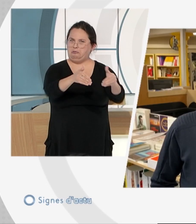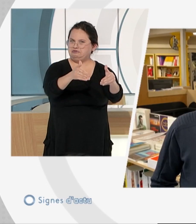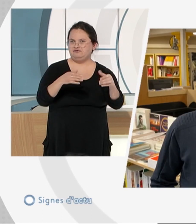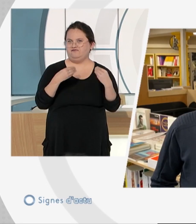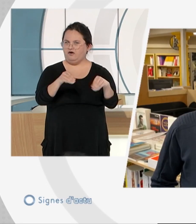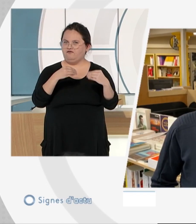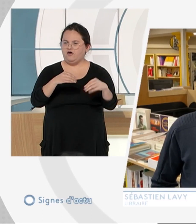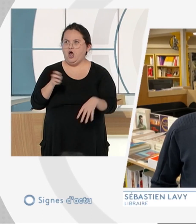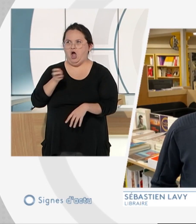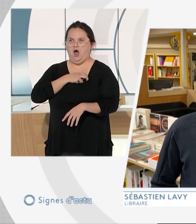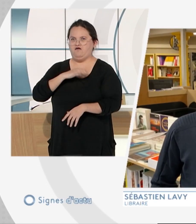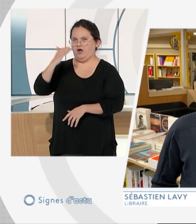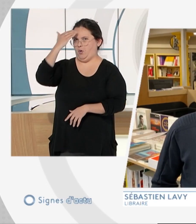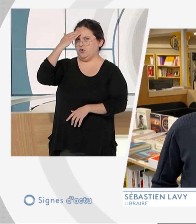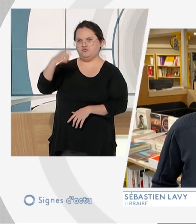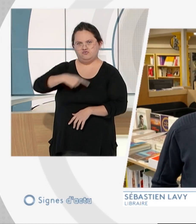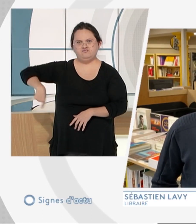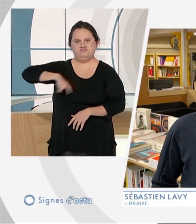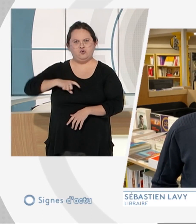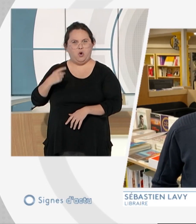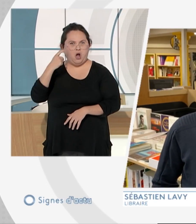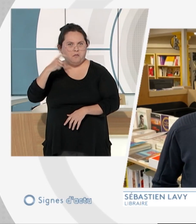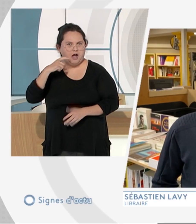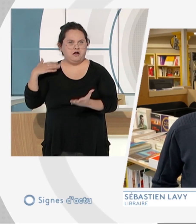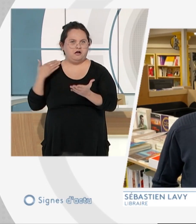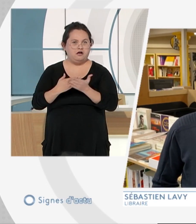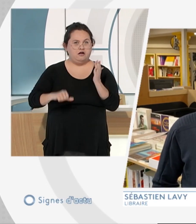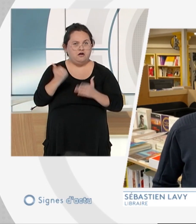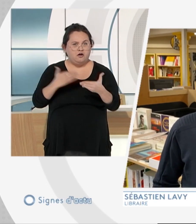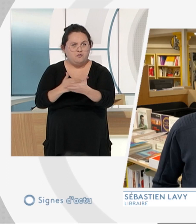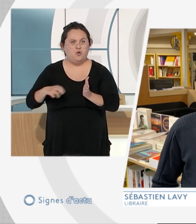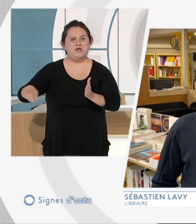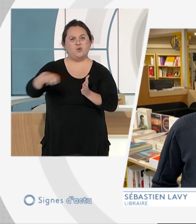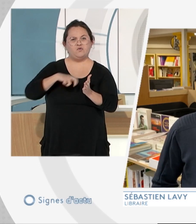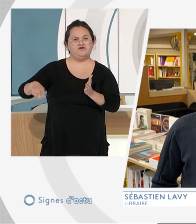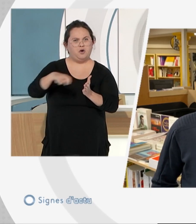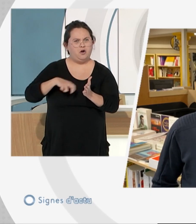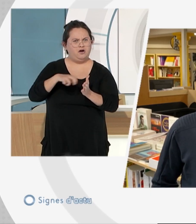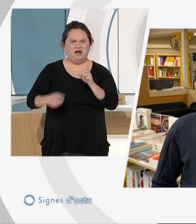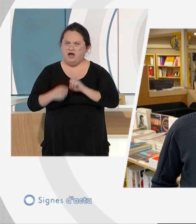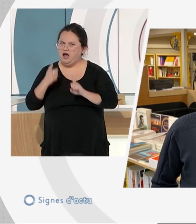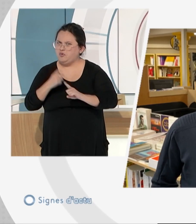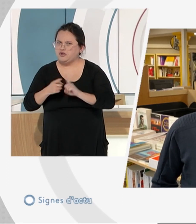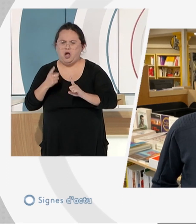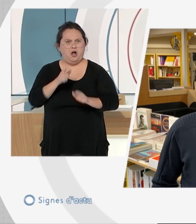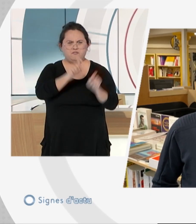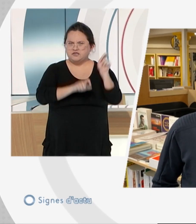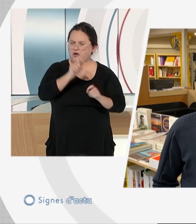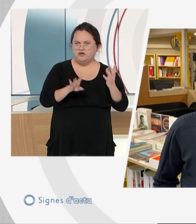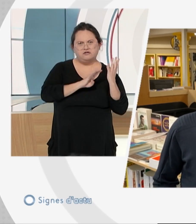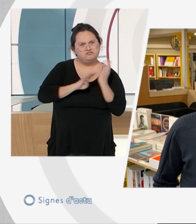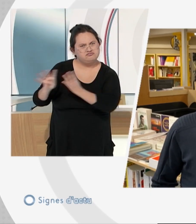été entendus, je pense. Nous, on a constaté pendant les premiers confinements l'importance que pouvait revêtir pour les gens